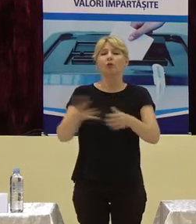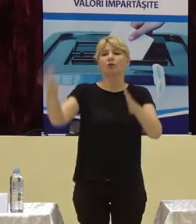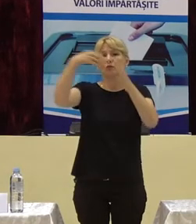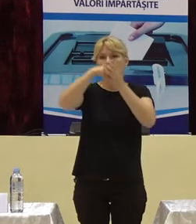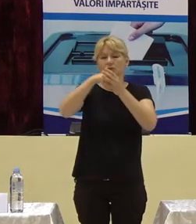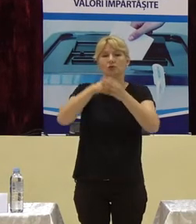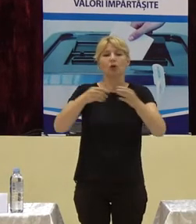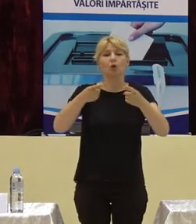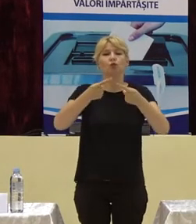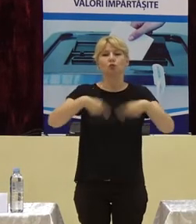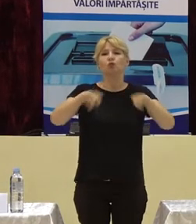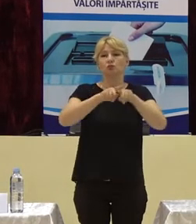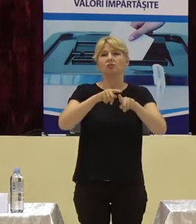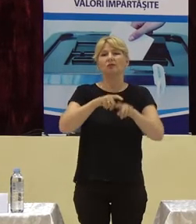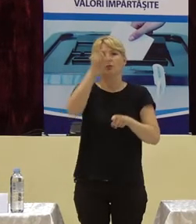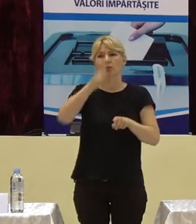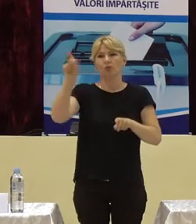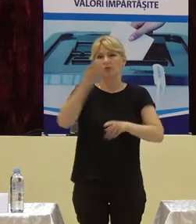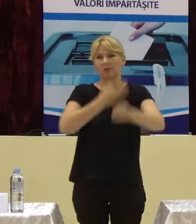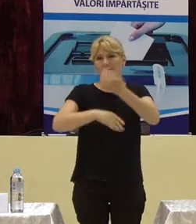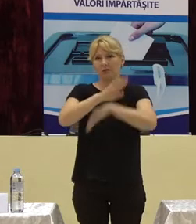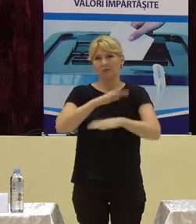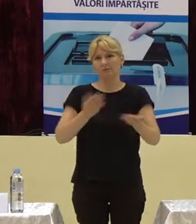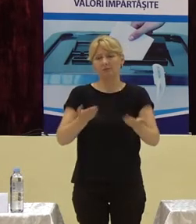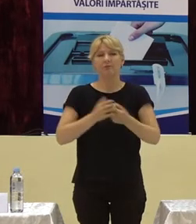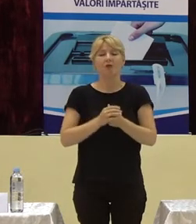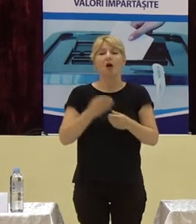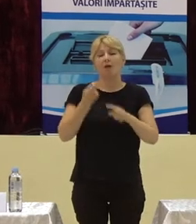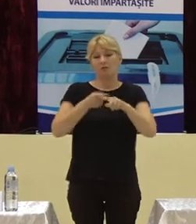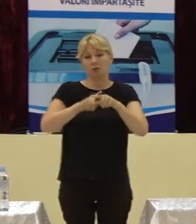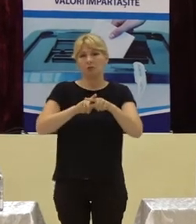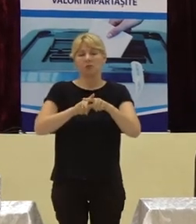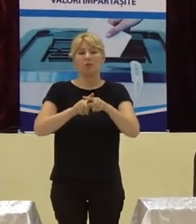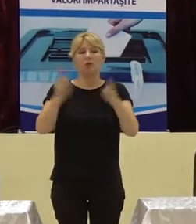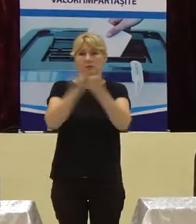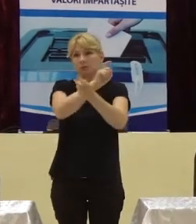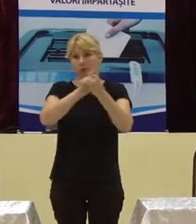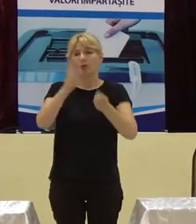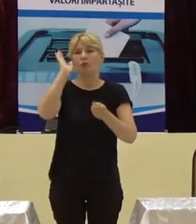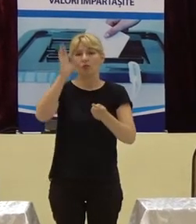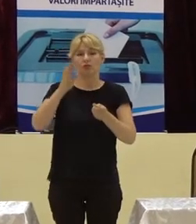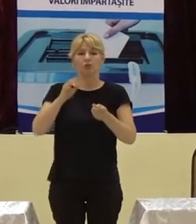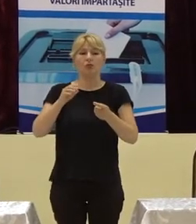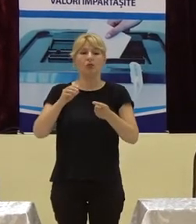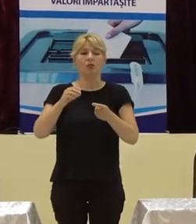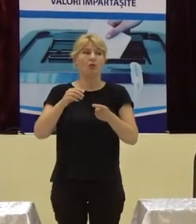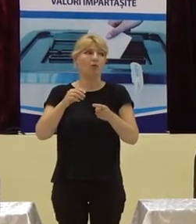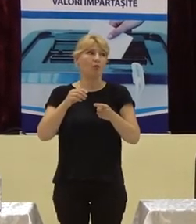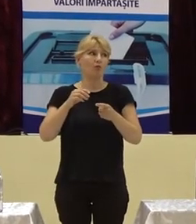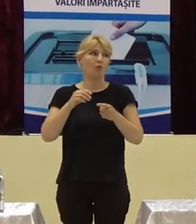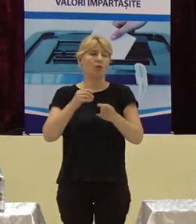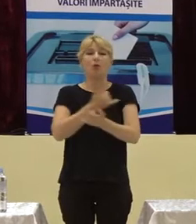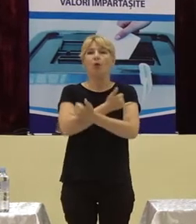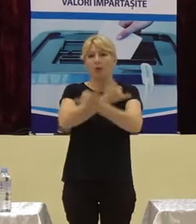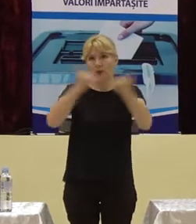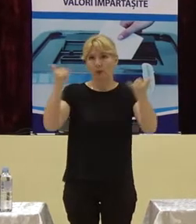a persoanelor cu necesități speciale. Deci este o dezbatere care este organizată în cadrul proiectului Incluziunea socială a